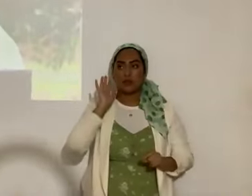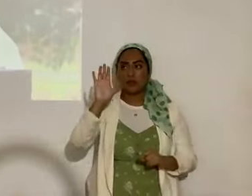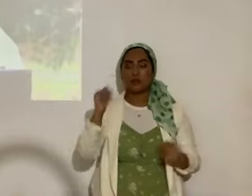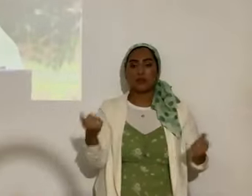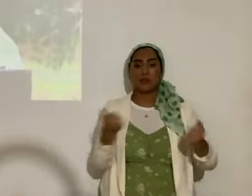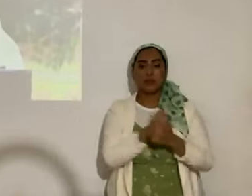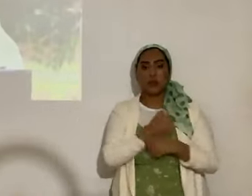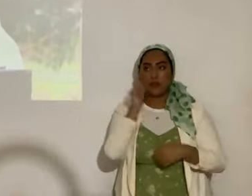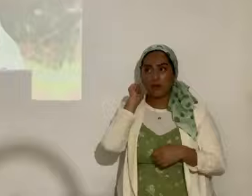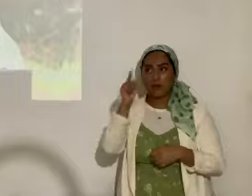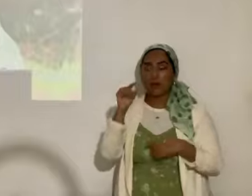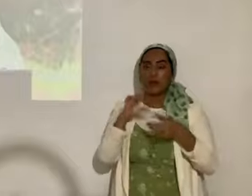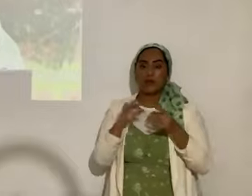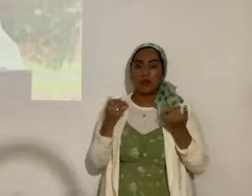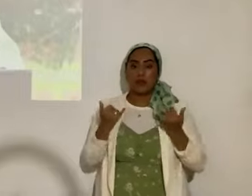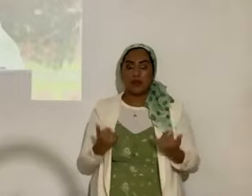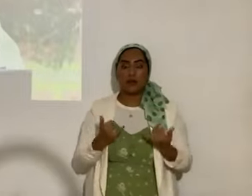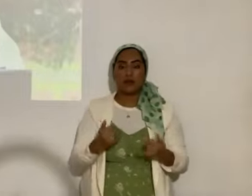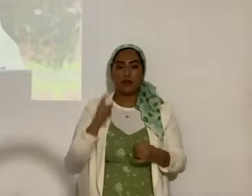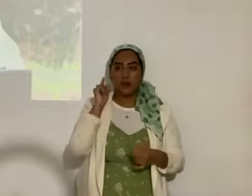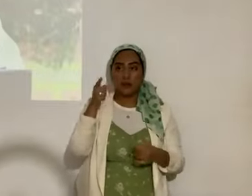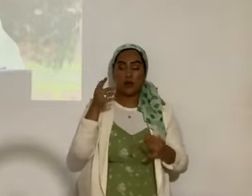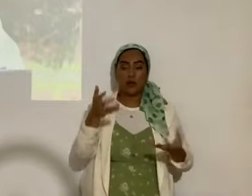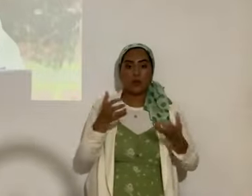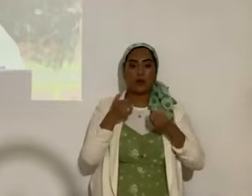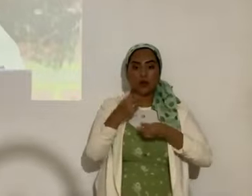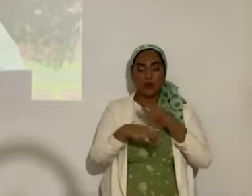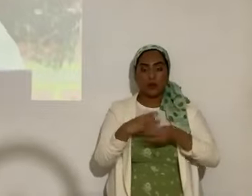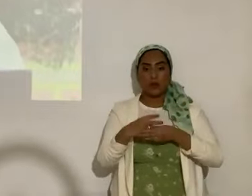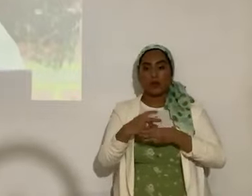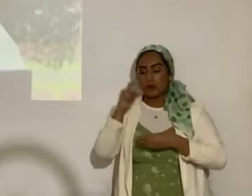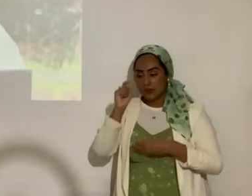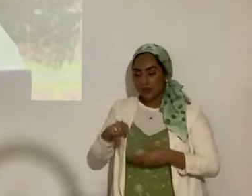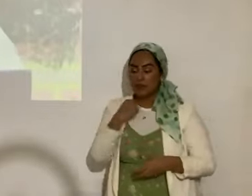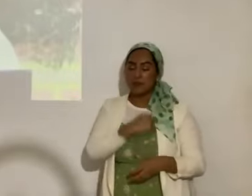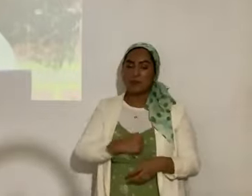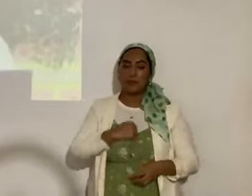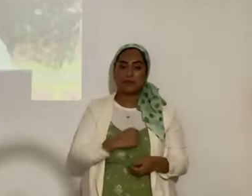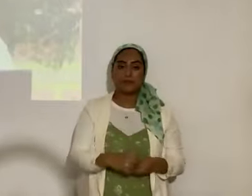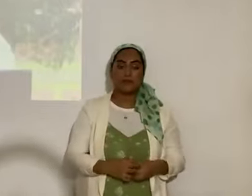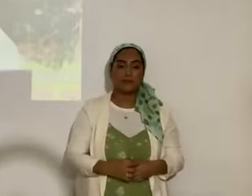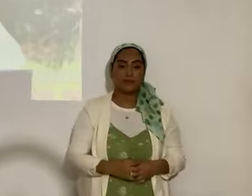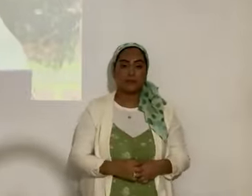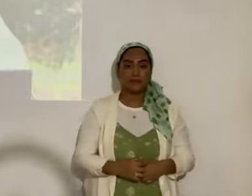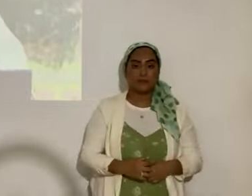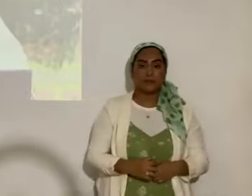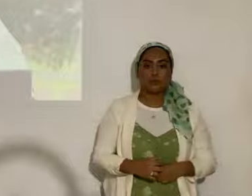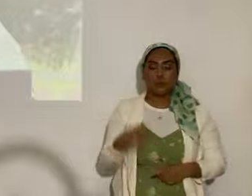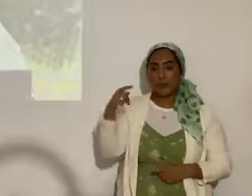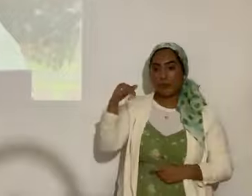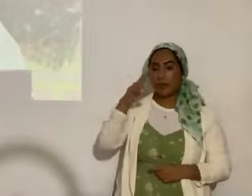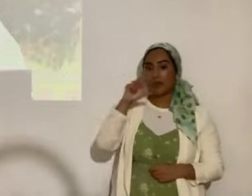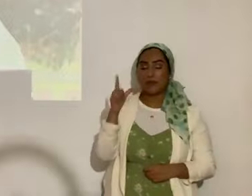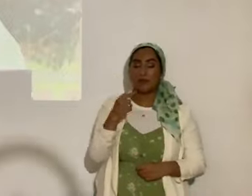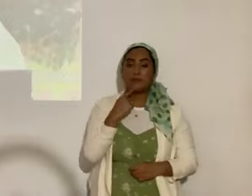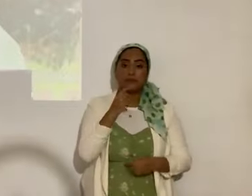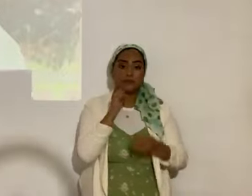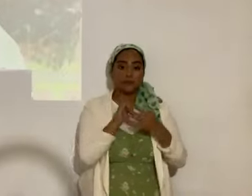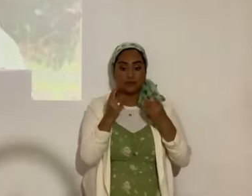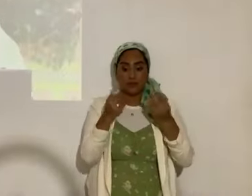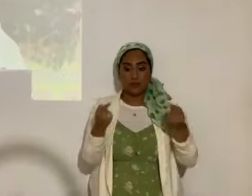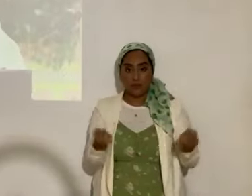Él está hablando en estos días porque él quiere que el mundo proceda al arrepentimiento y Pablo dice que